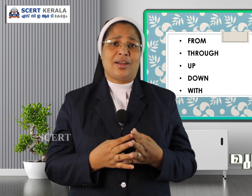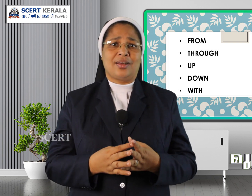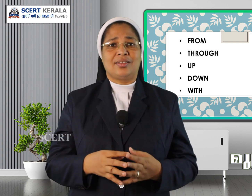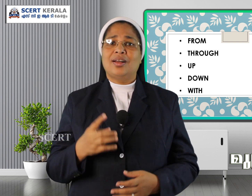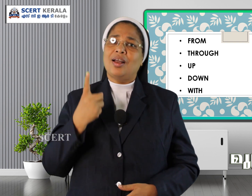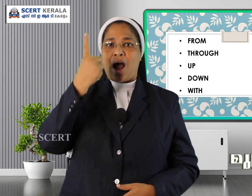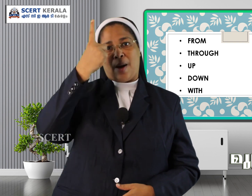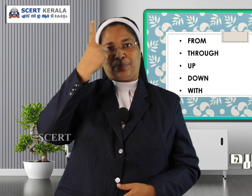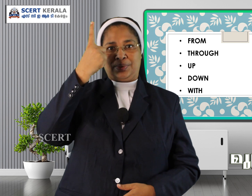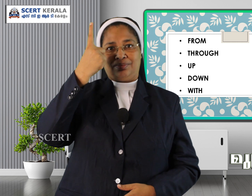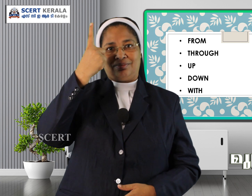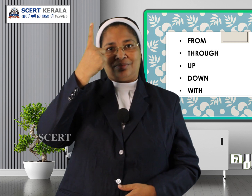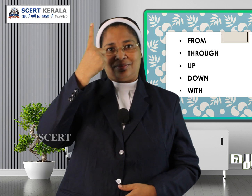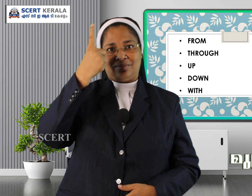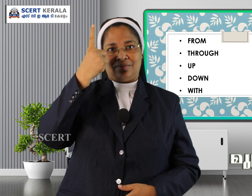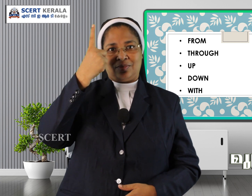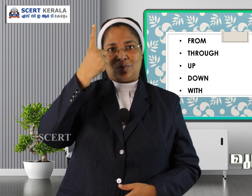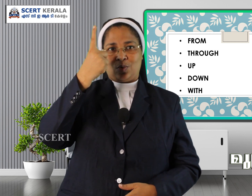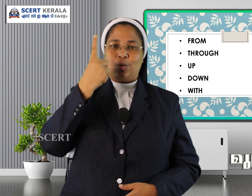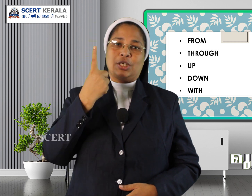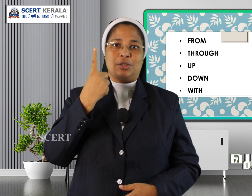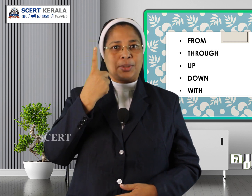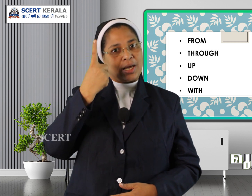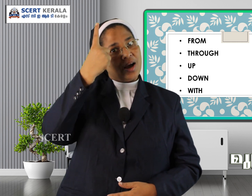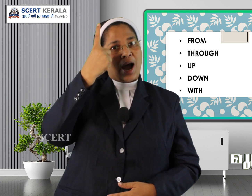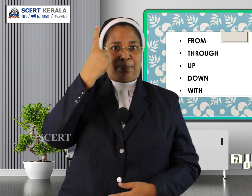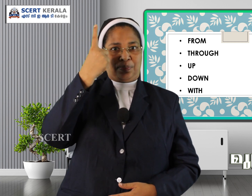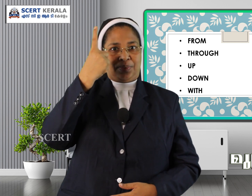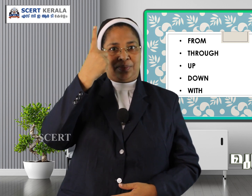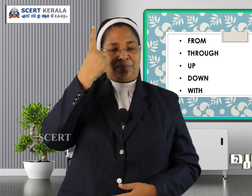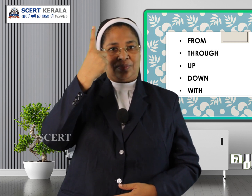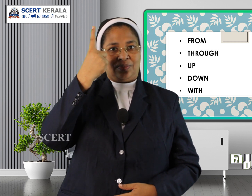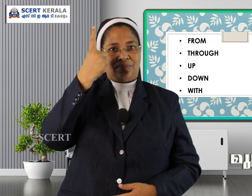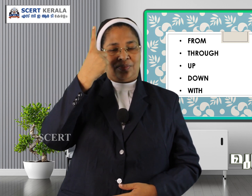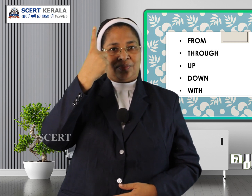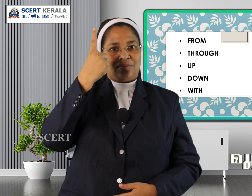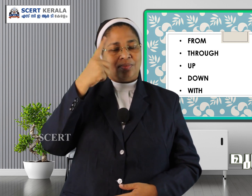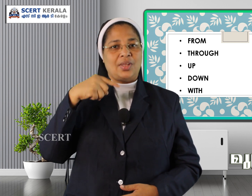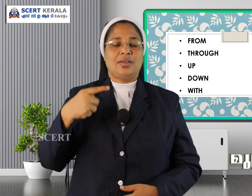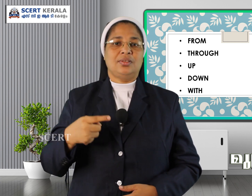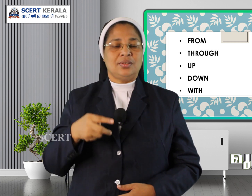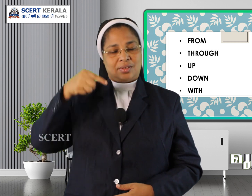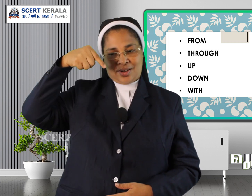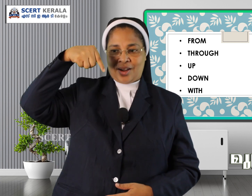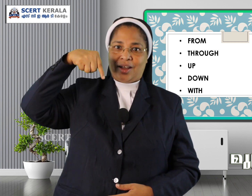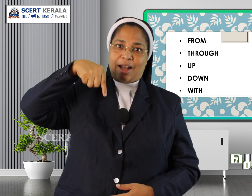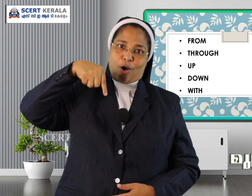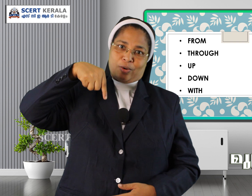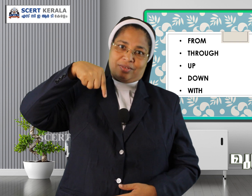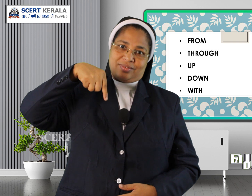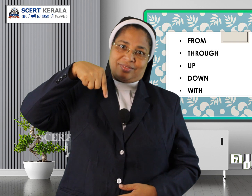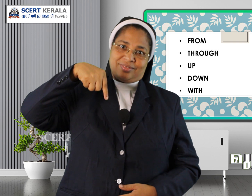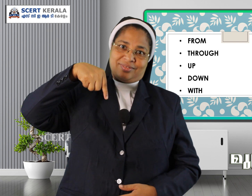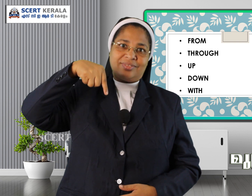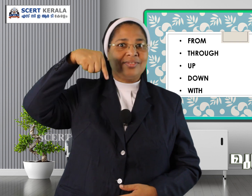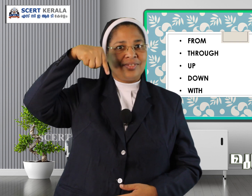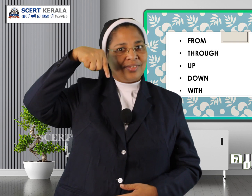സിമ്പിളാണ്, അപ്പ്, കുട്ടികളോട് പറയാം അപ്പ്. ദെൻ ഡൗൺ,